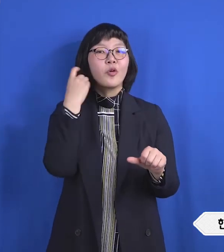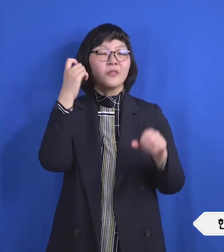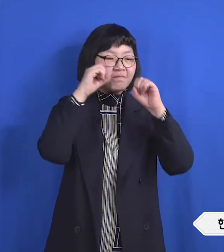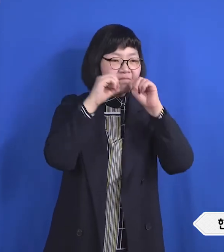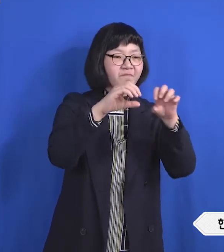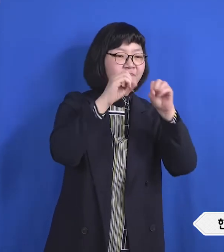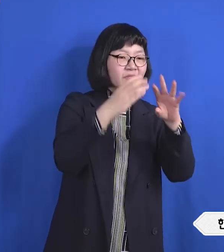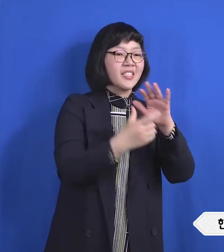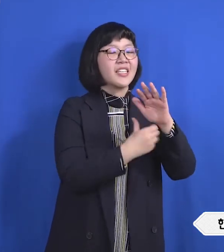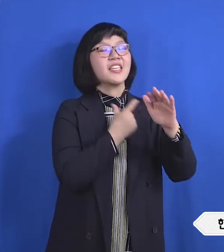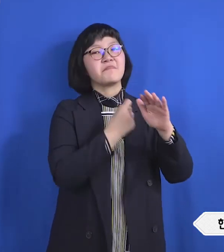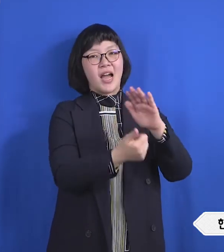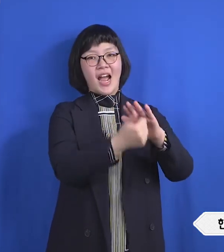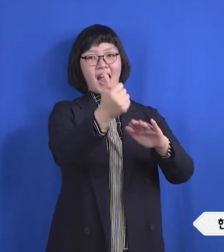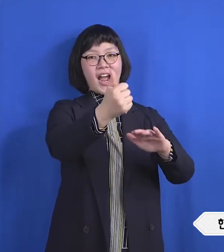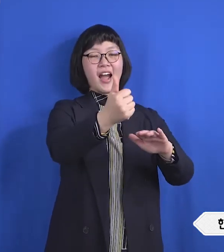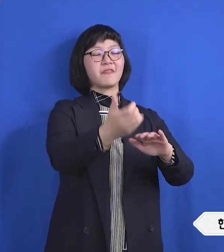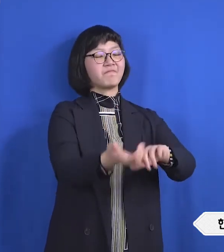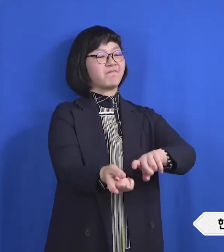희망의 섬으로 변화되었습니다.